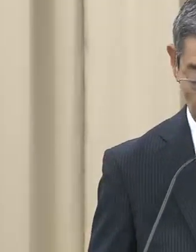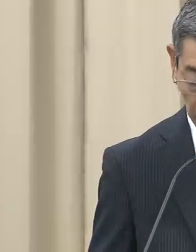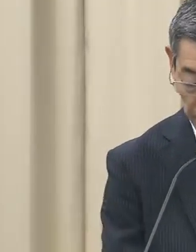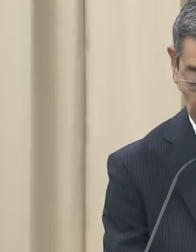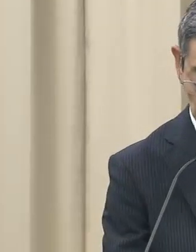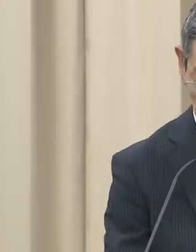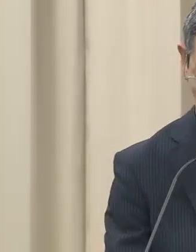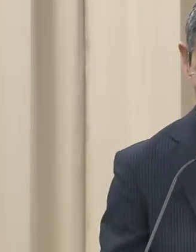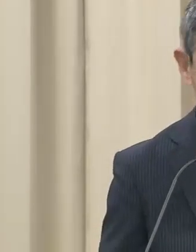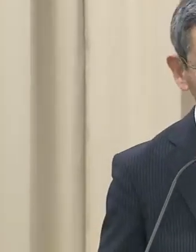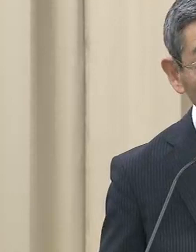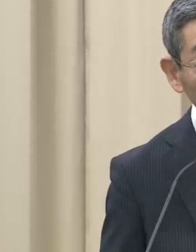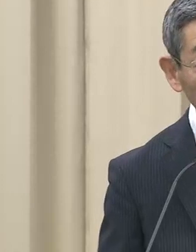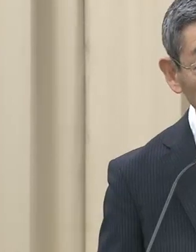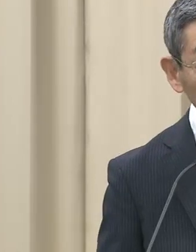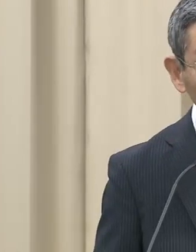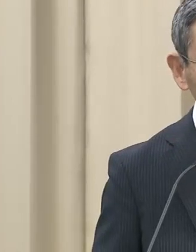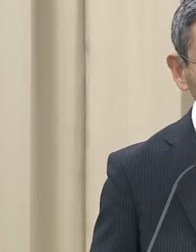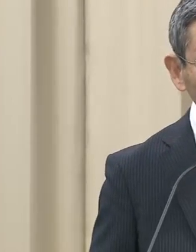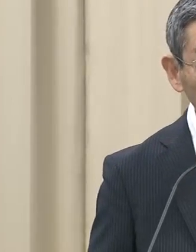い、申し訳ありません、